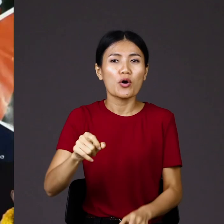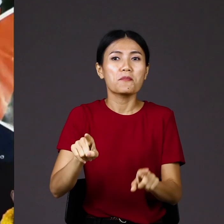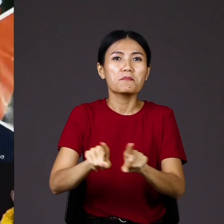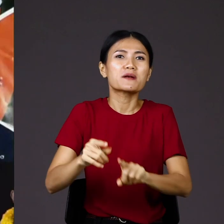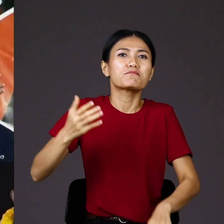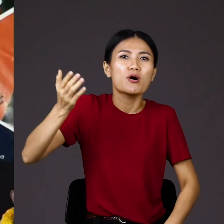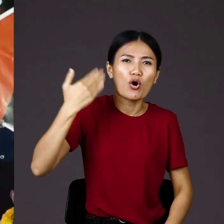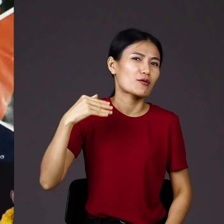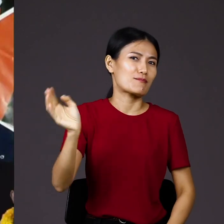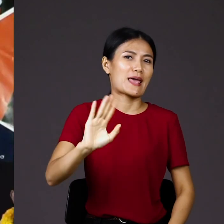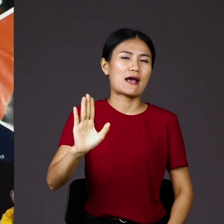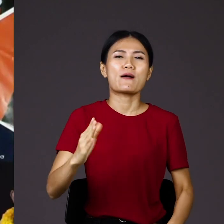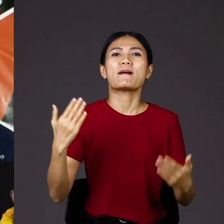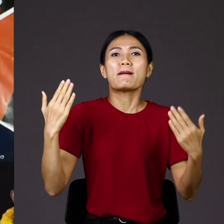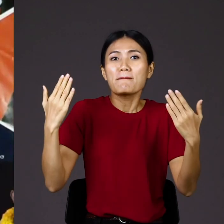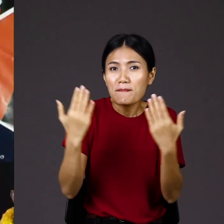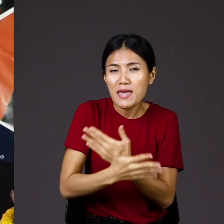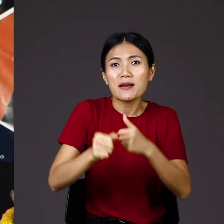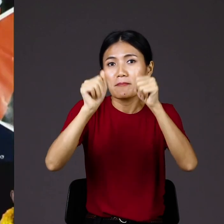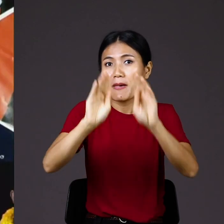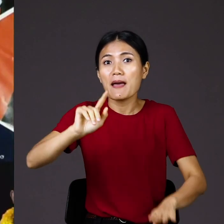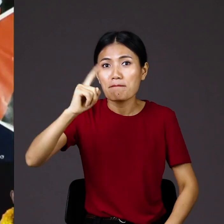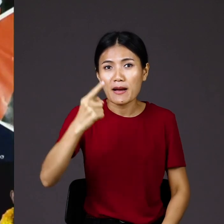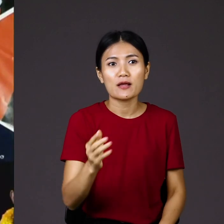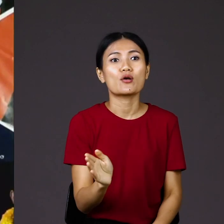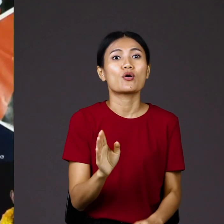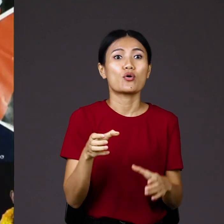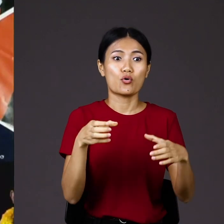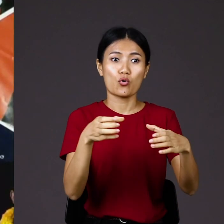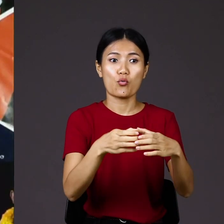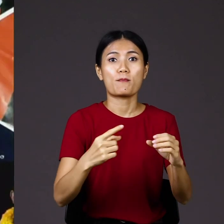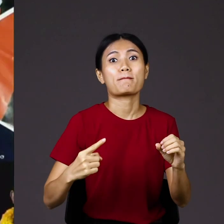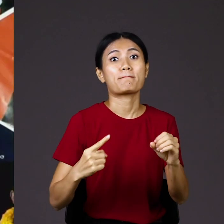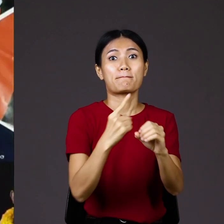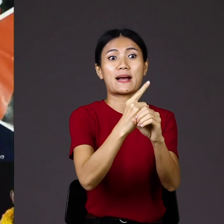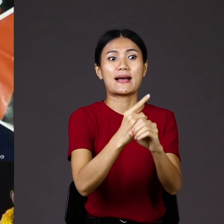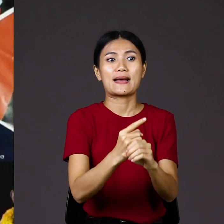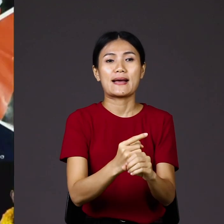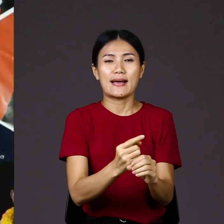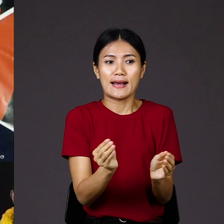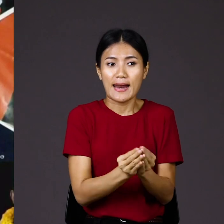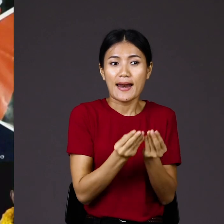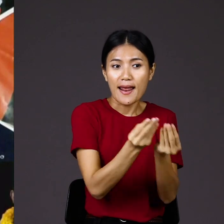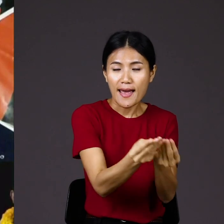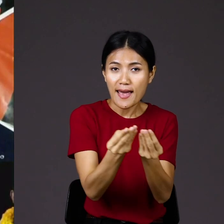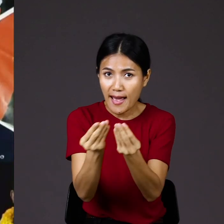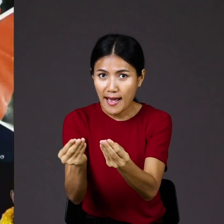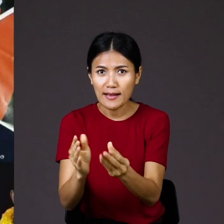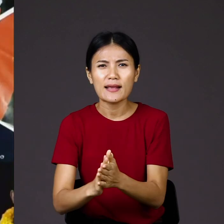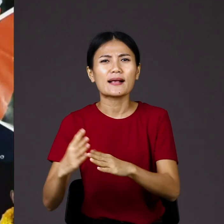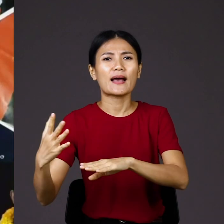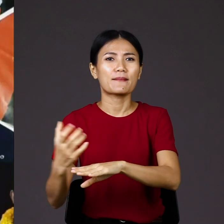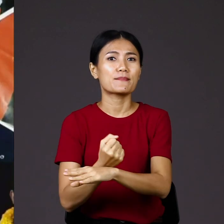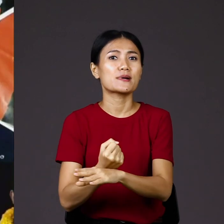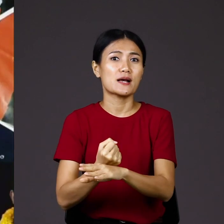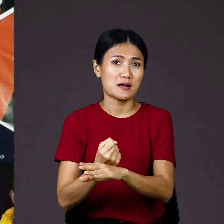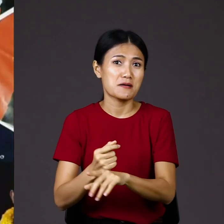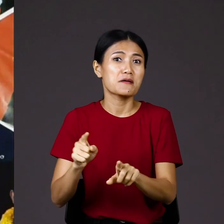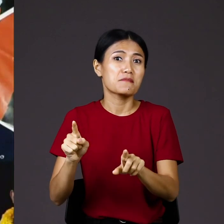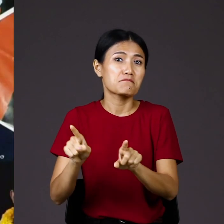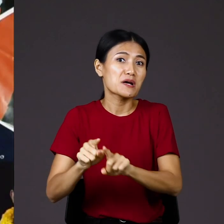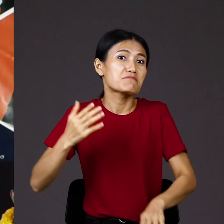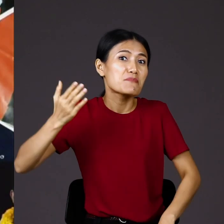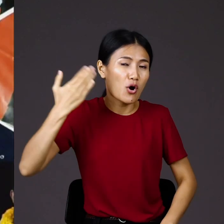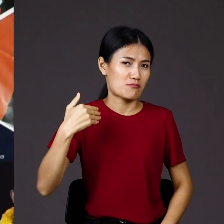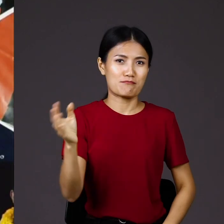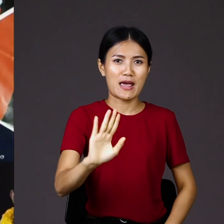นสจแบบเดิมๆให้เป็นสจแบบใหม่ๆของทีมงานคณะก้าวหน้าเปลี่ยนการเมืองท้องถิ่นแบบเ